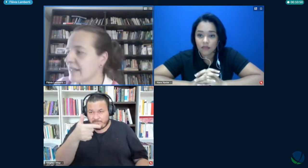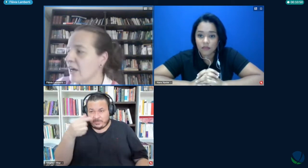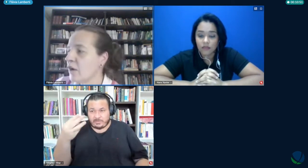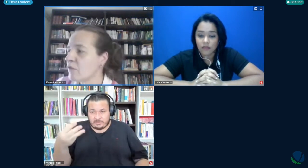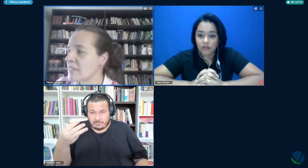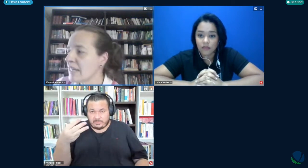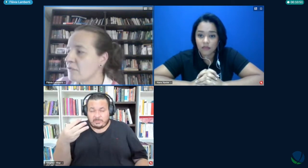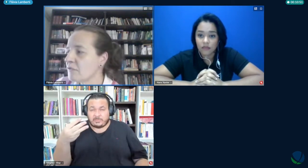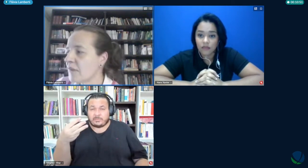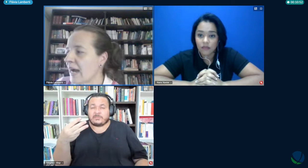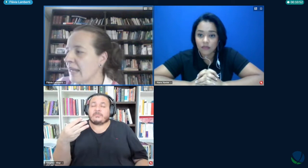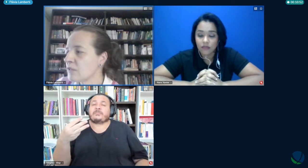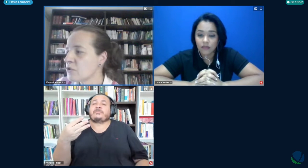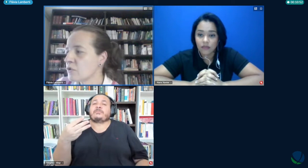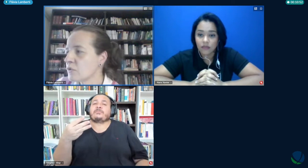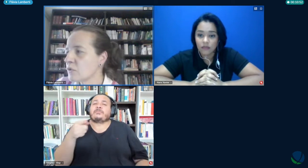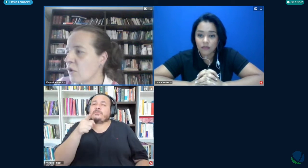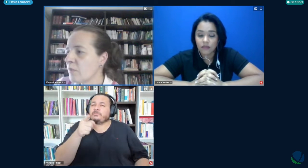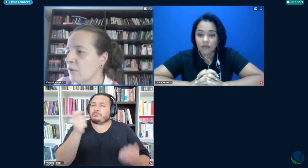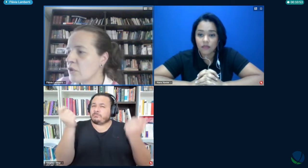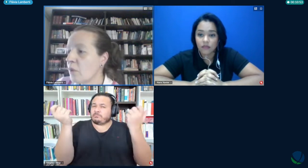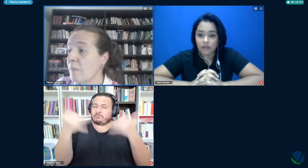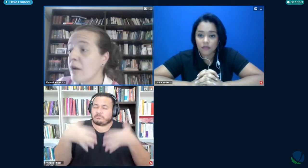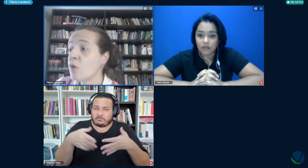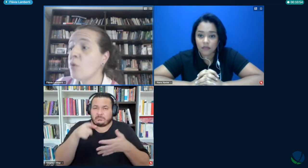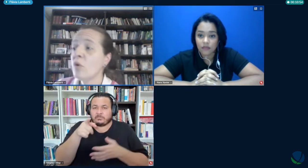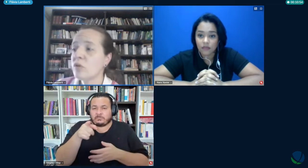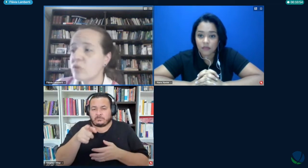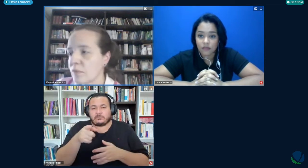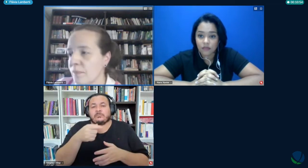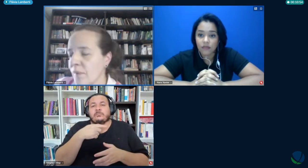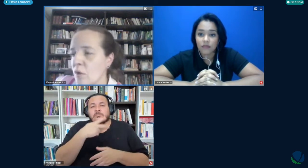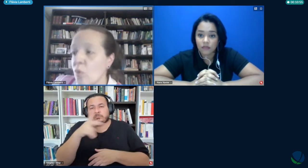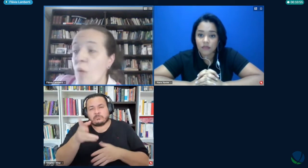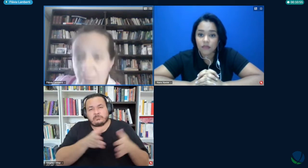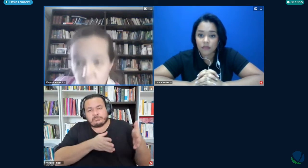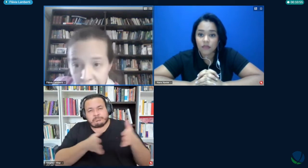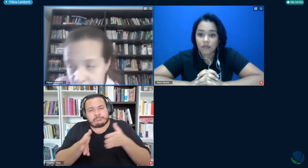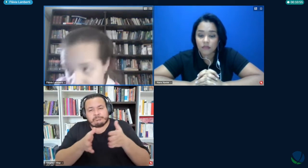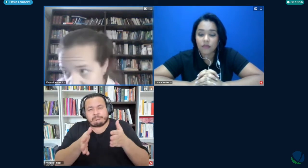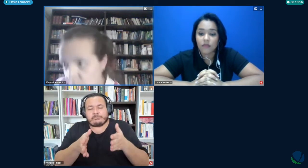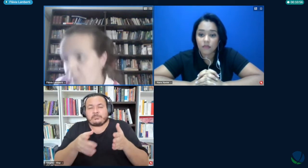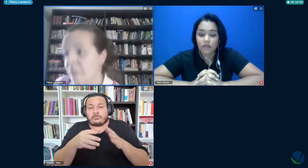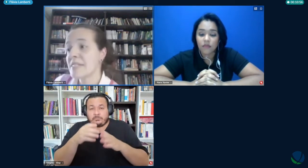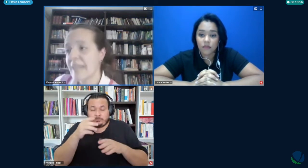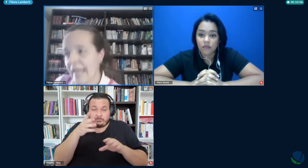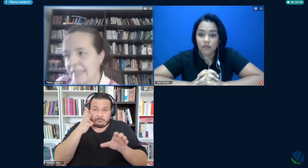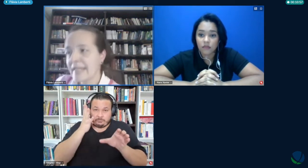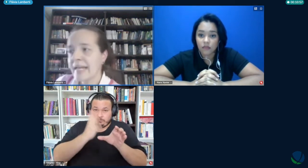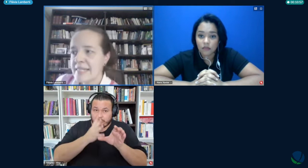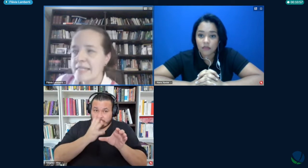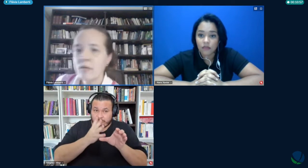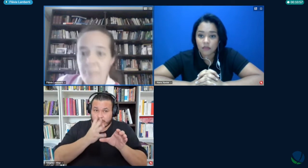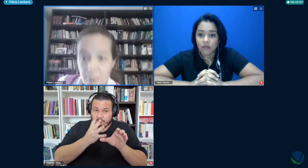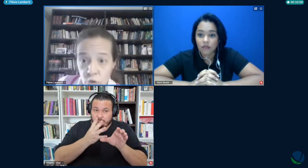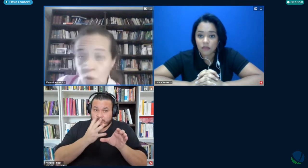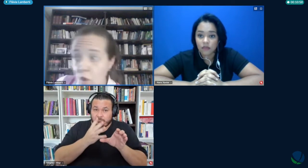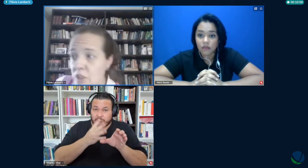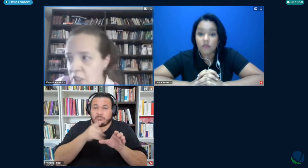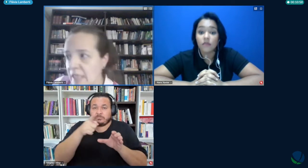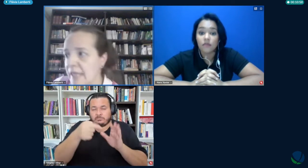23, você fala sobre o seu percurso. No quarto capítulo, aí você entra na questão